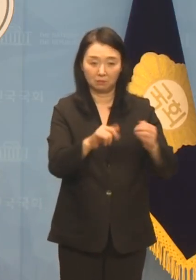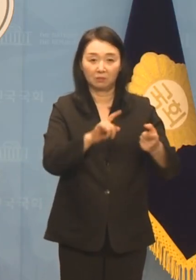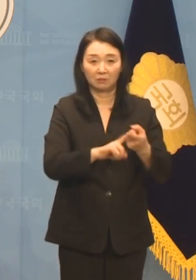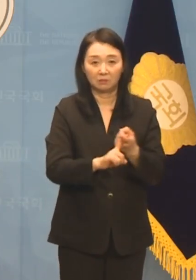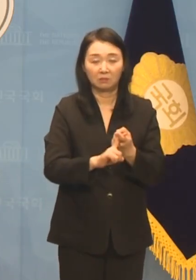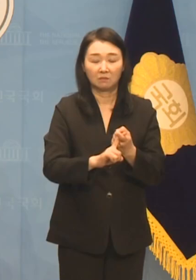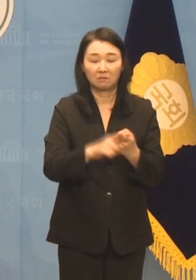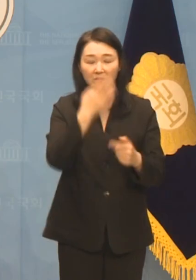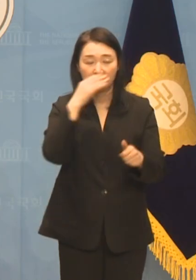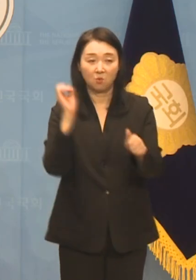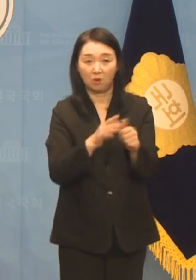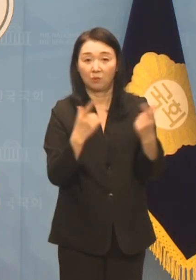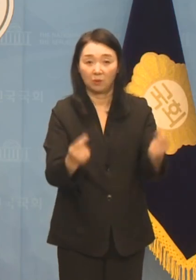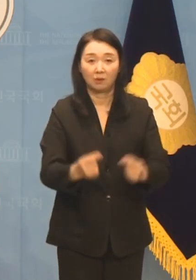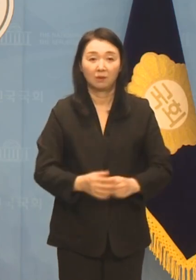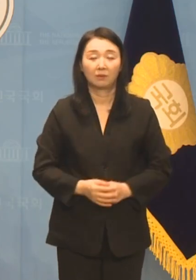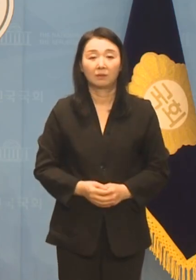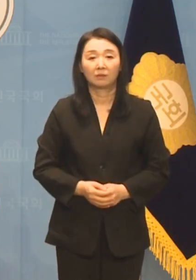대한 모욕입니다.